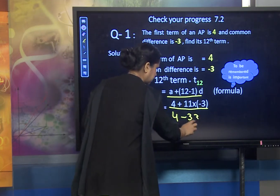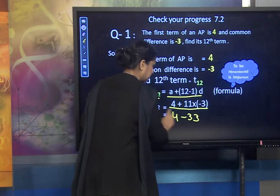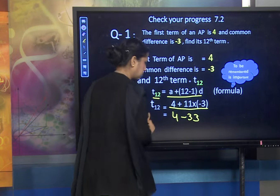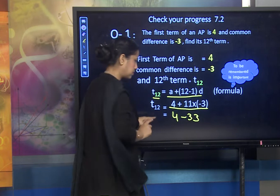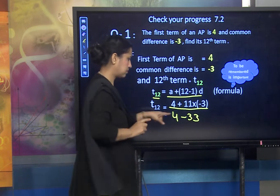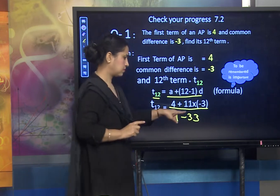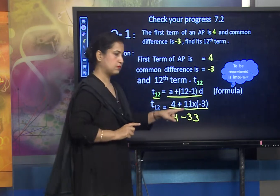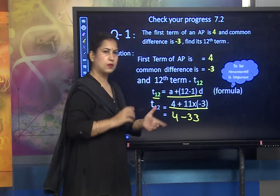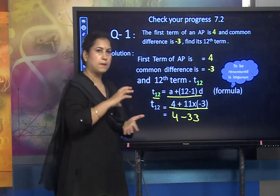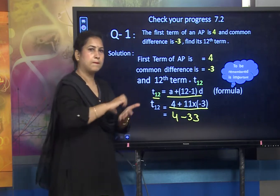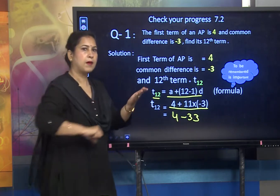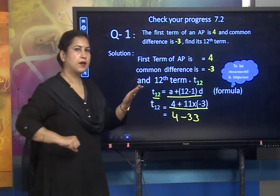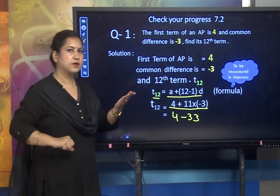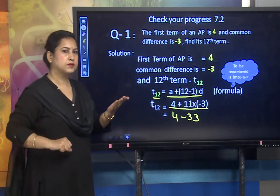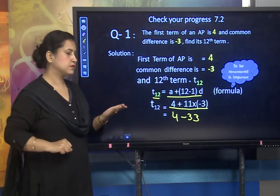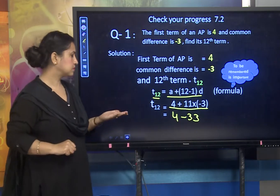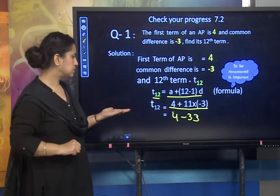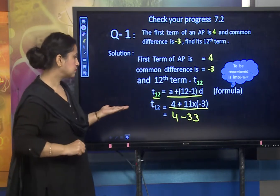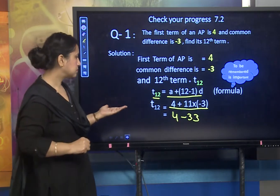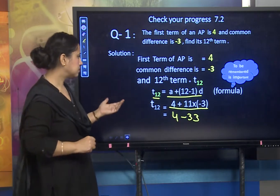यहाँ पे आ गया 33। अब इसे माइनस करेंगे